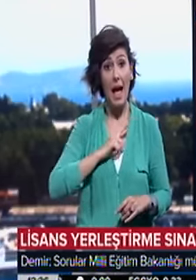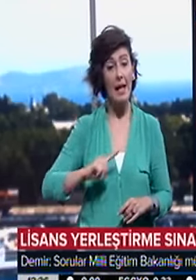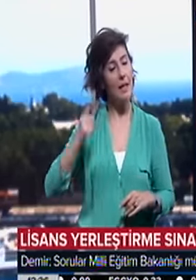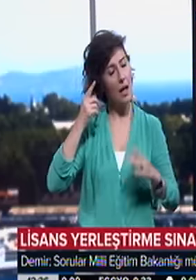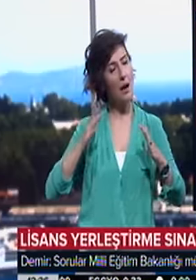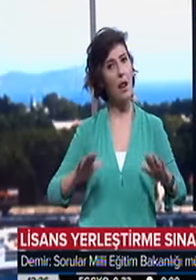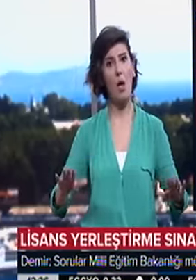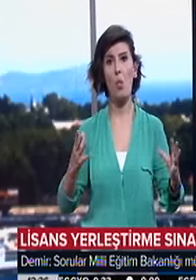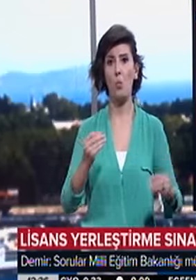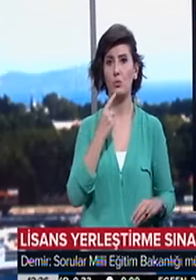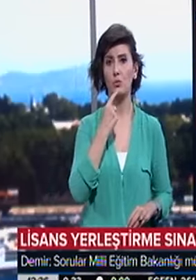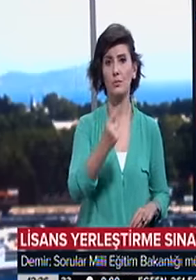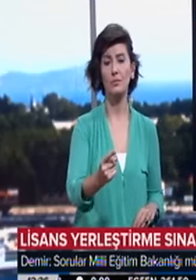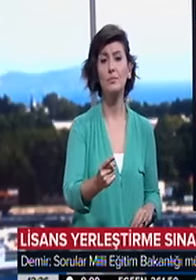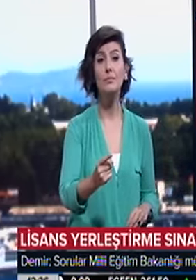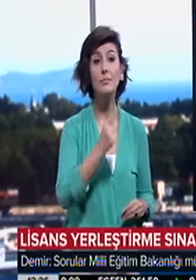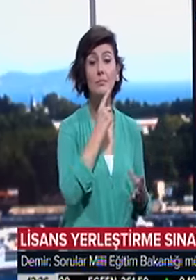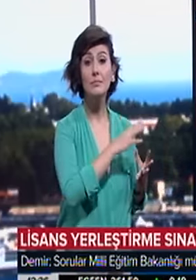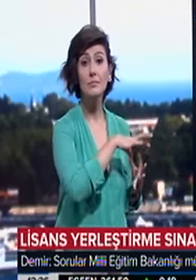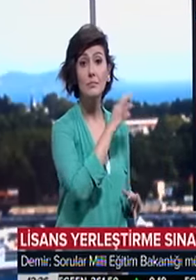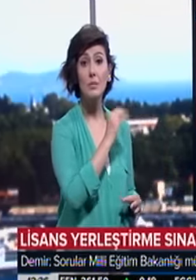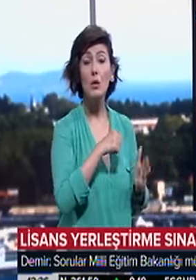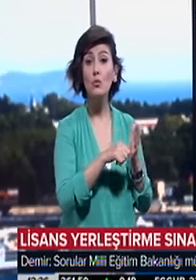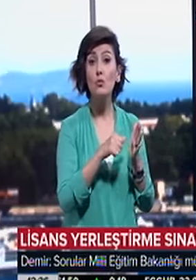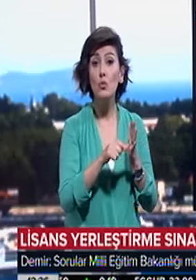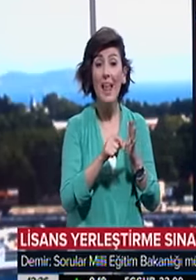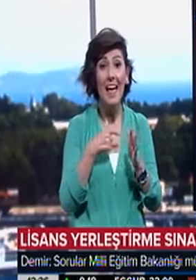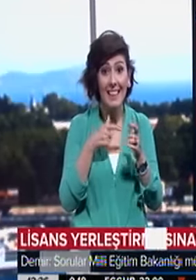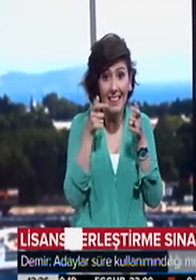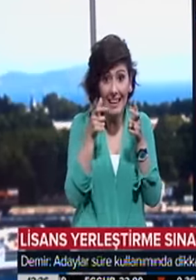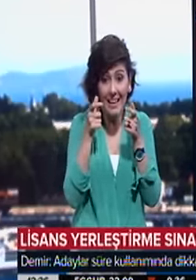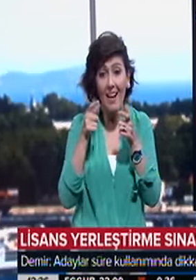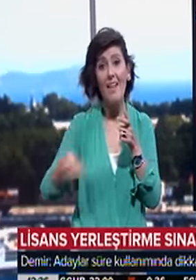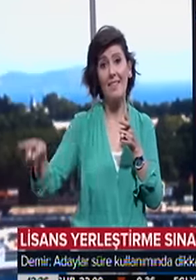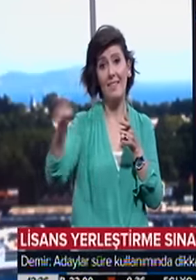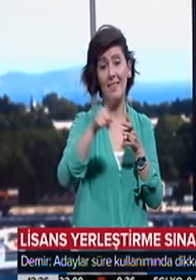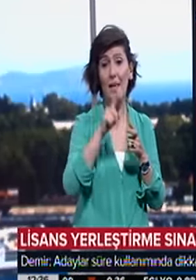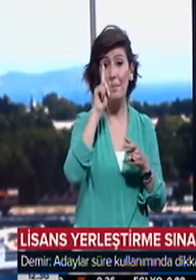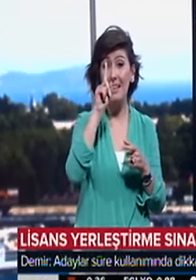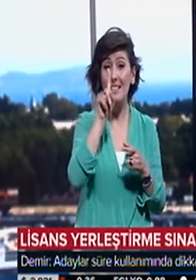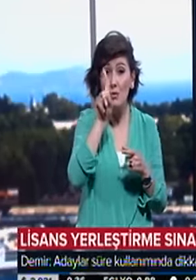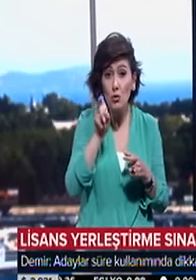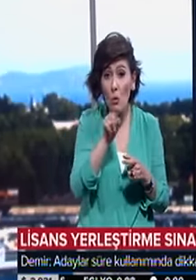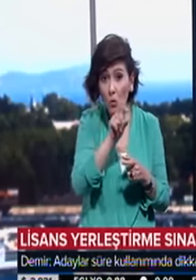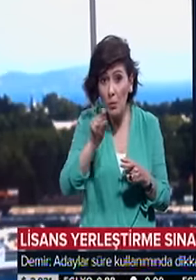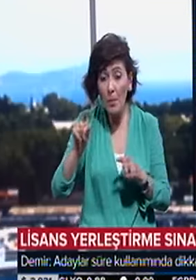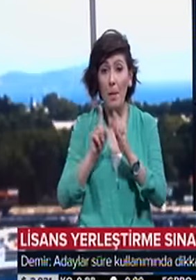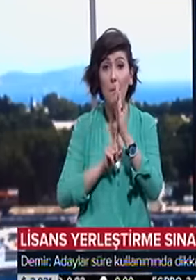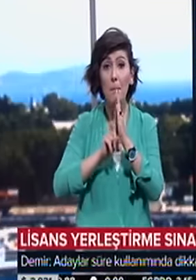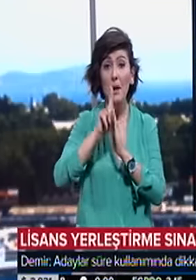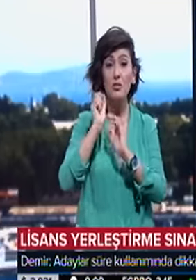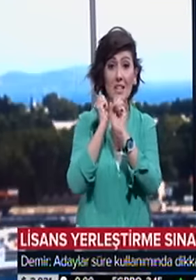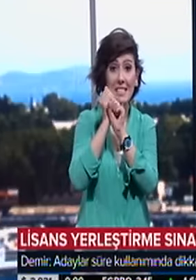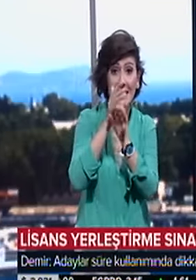adaylarımız müsterih olsun dedi. Ömer Demir, süre kullanımı konusunda da adayları uyardı. Bir tek sorunun bile başarı sıralaması